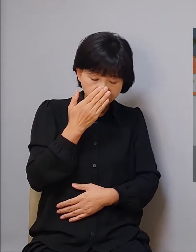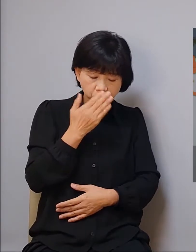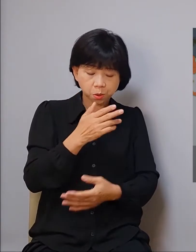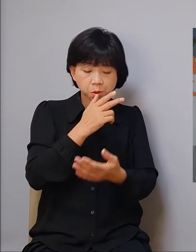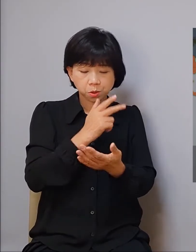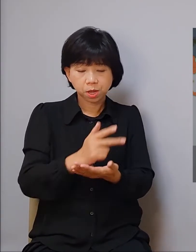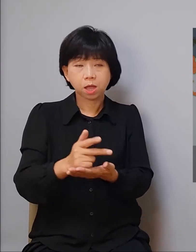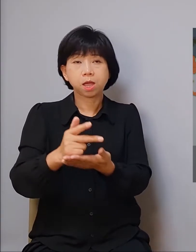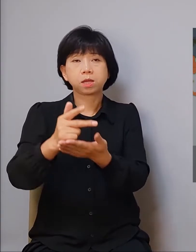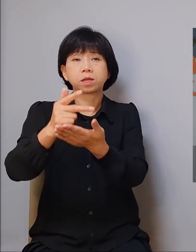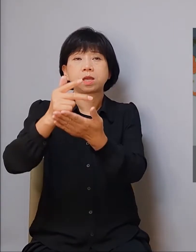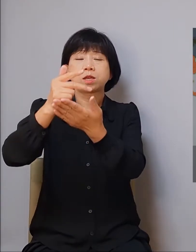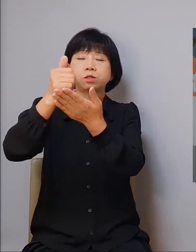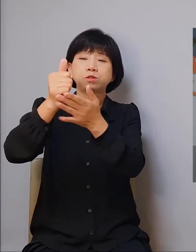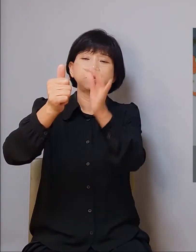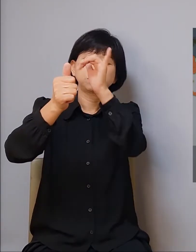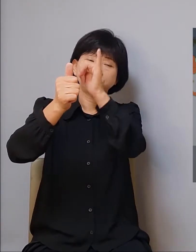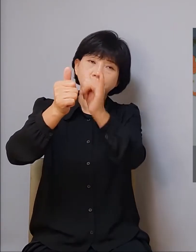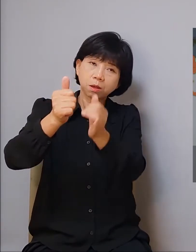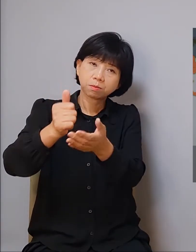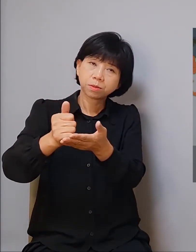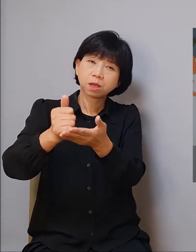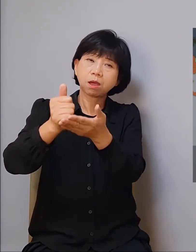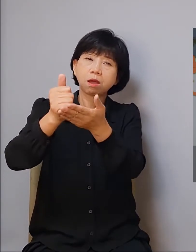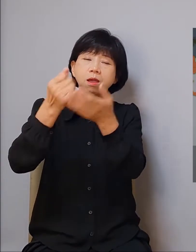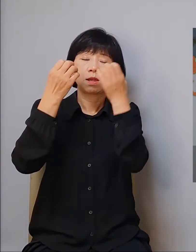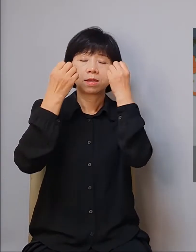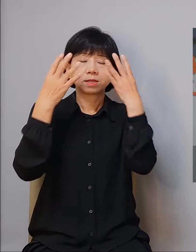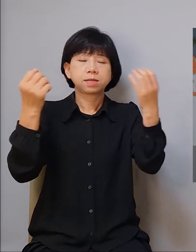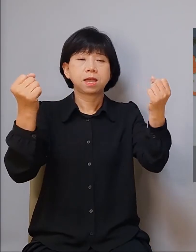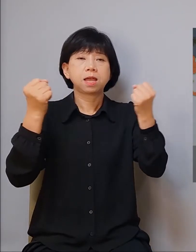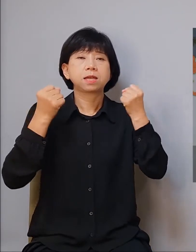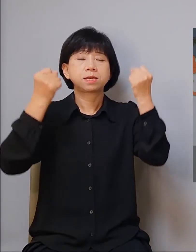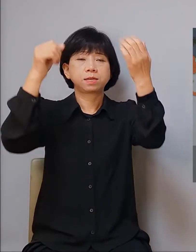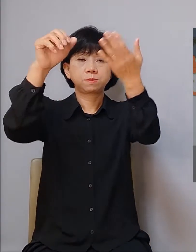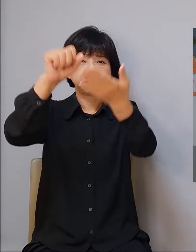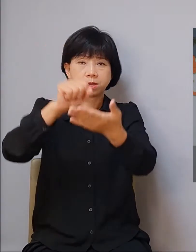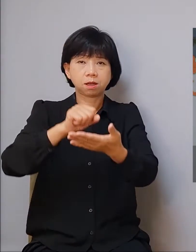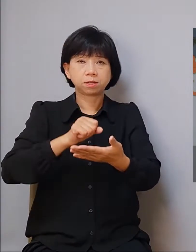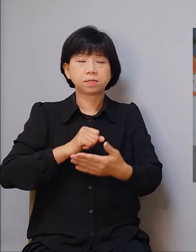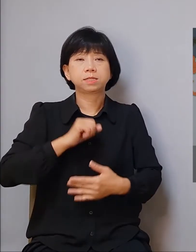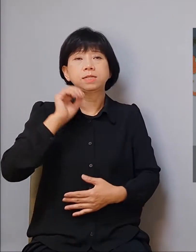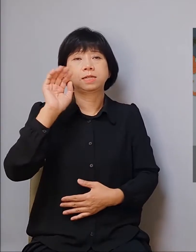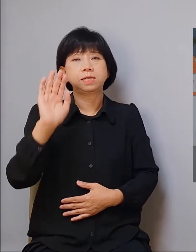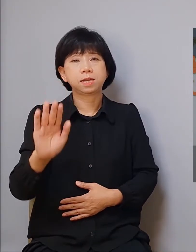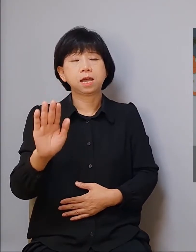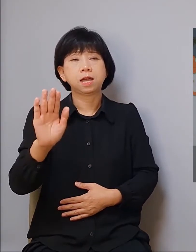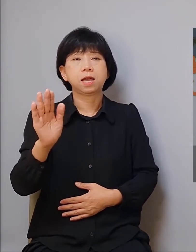간구하고 겸손하게 주님 섬겨 새 힘을